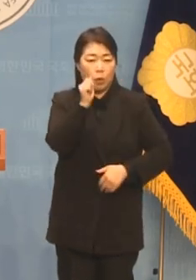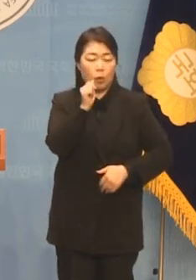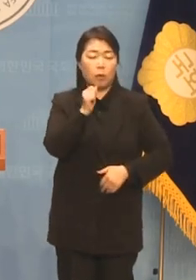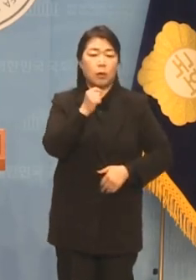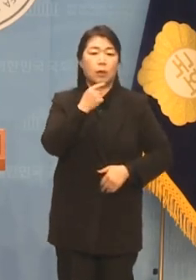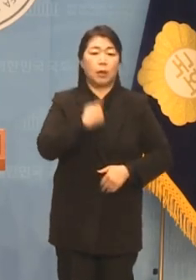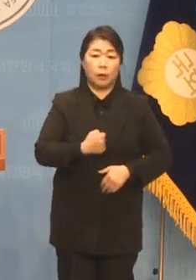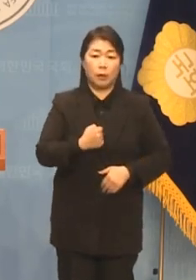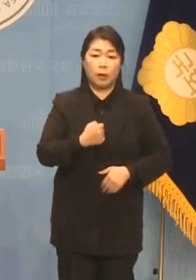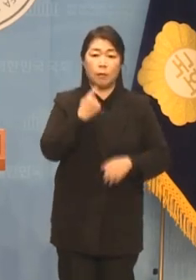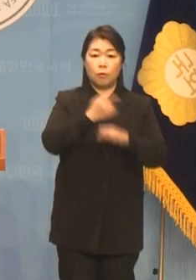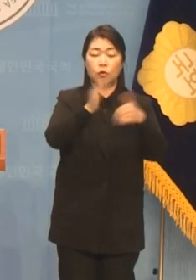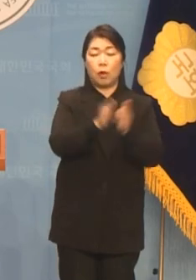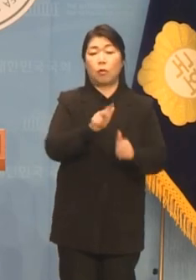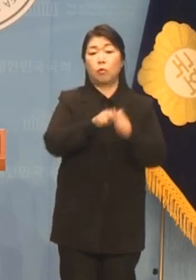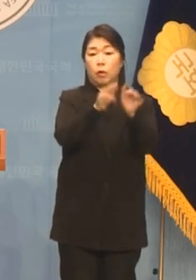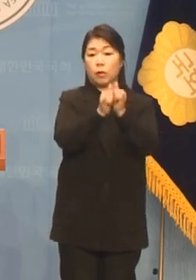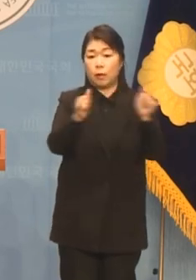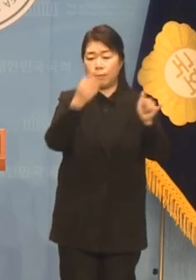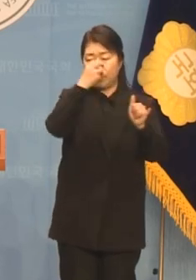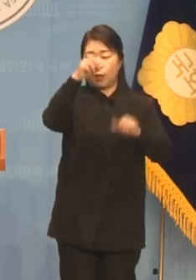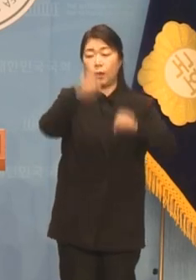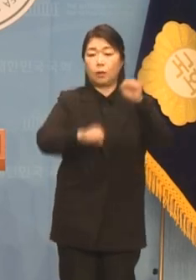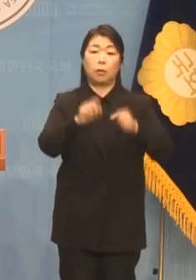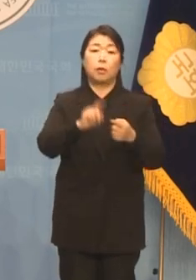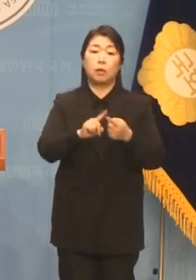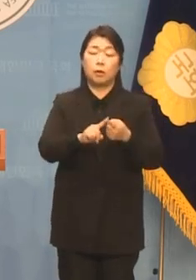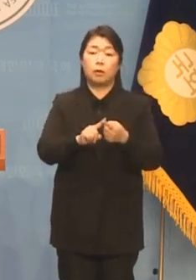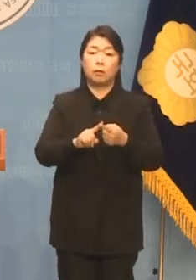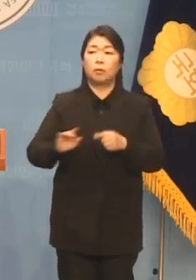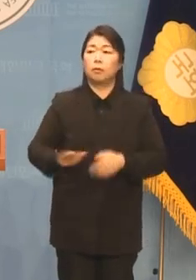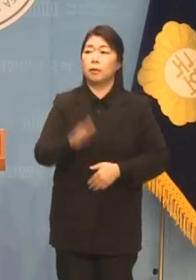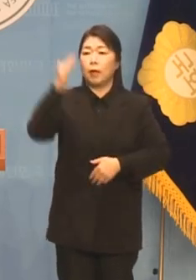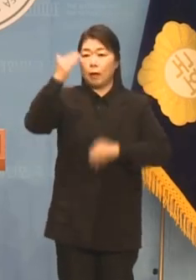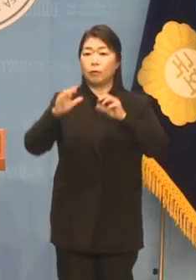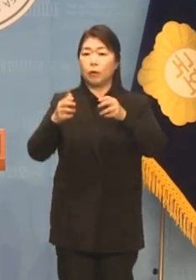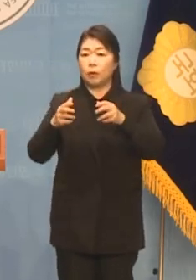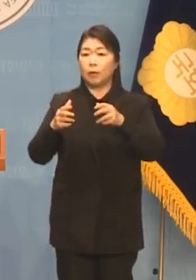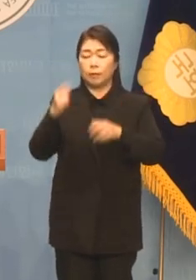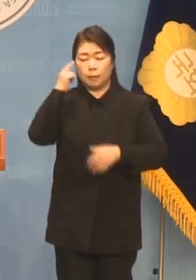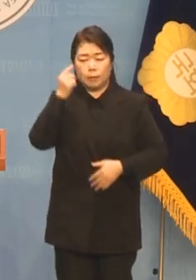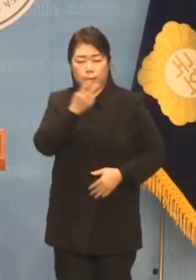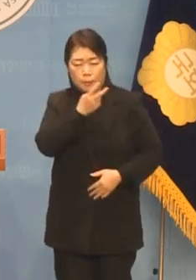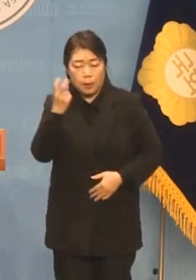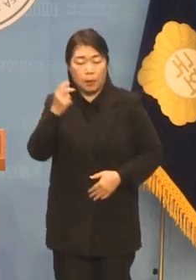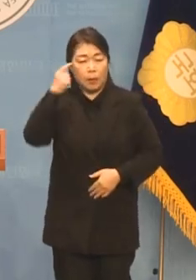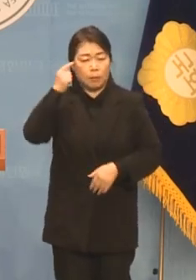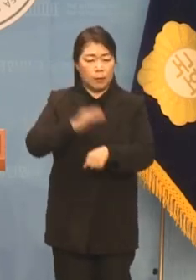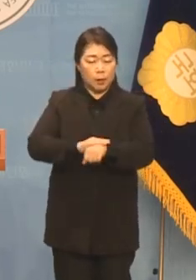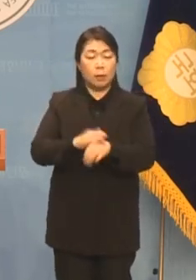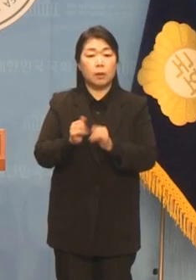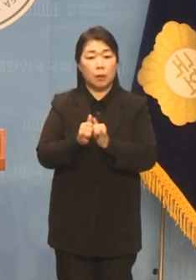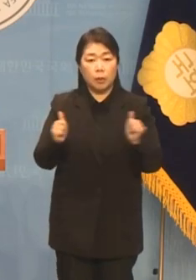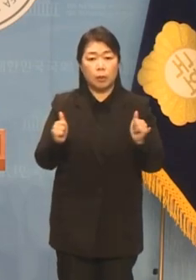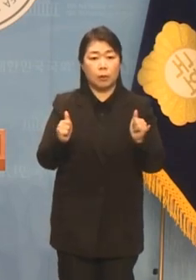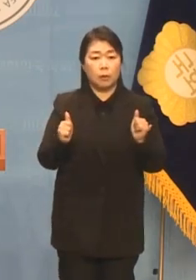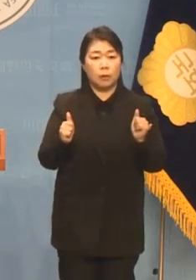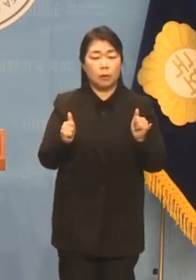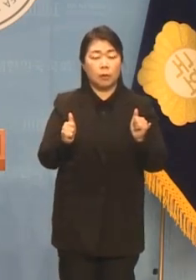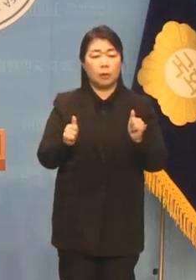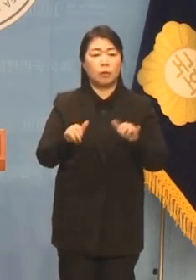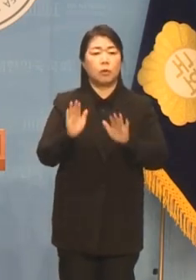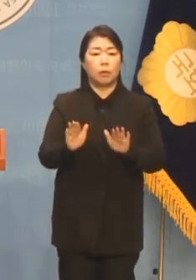후보들의 오만한 행태에 대해 우리 대한민국에 현명하신 국민들께서 이번